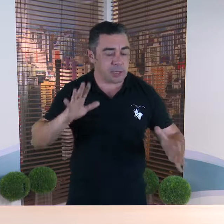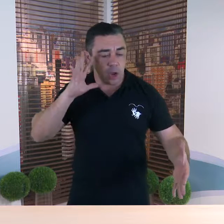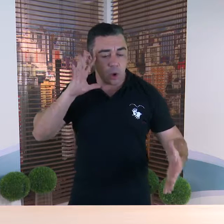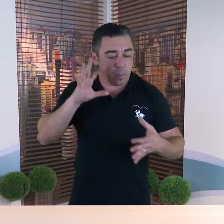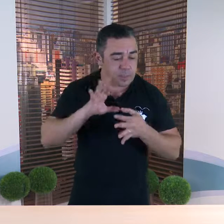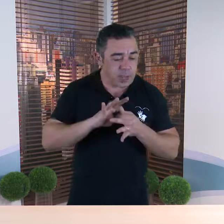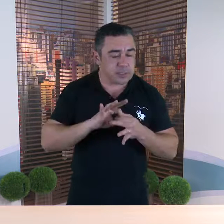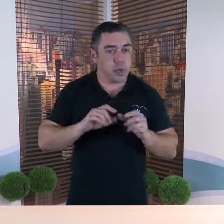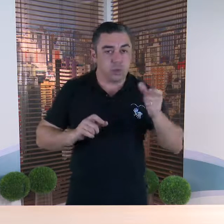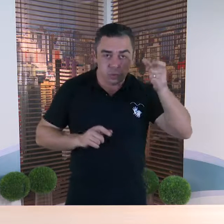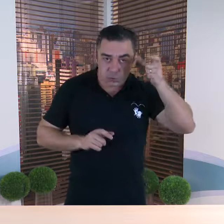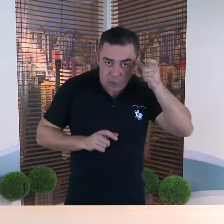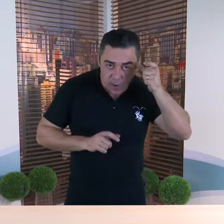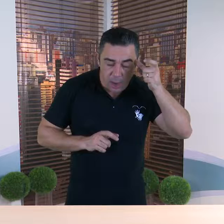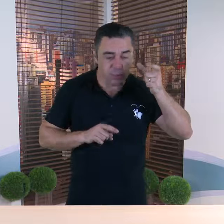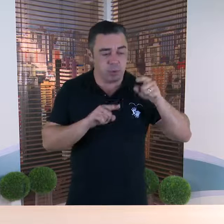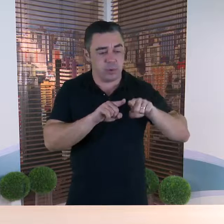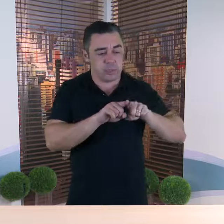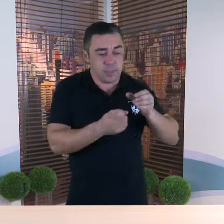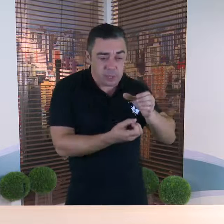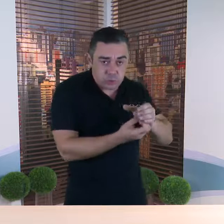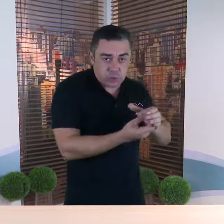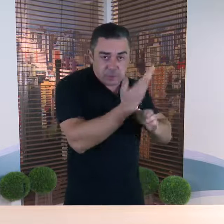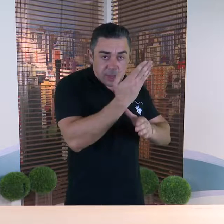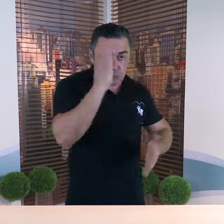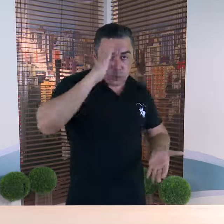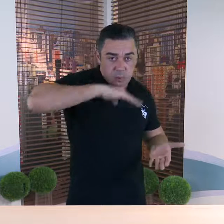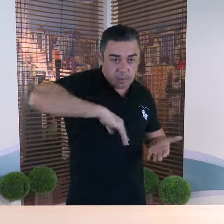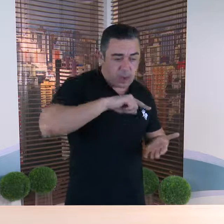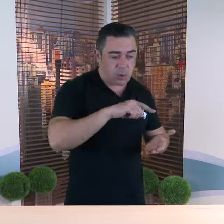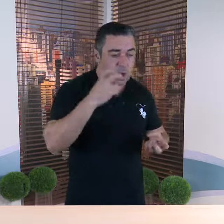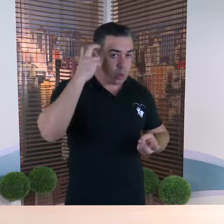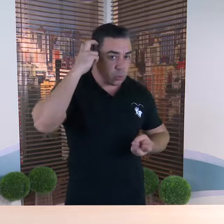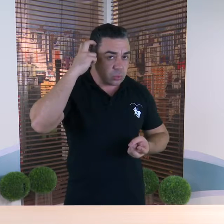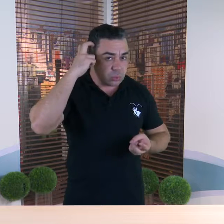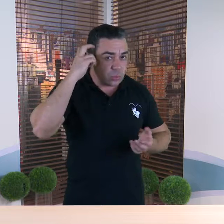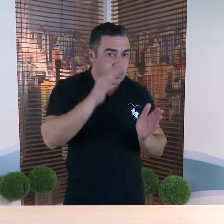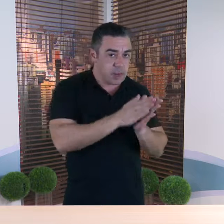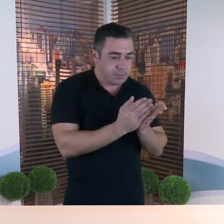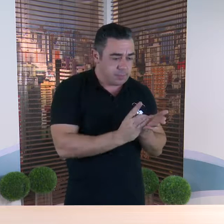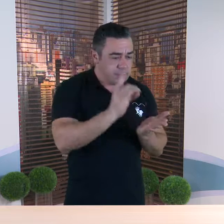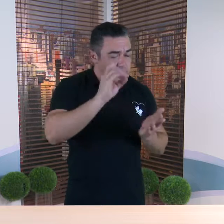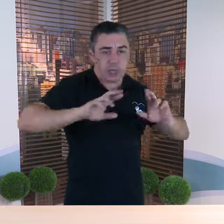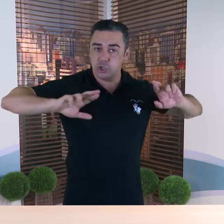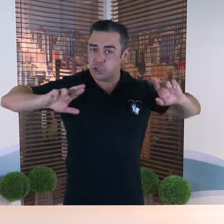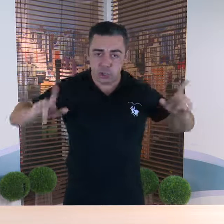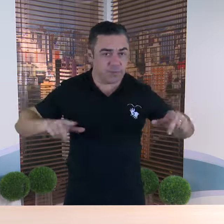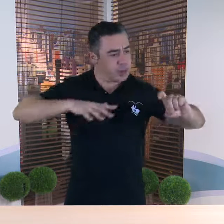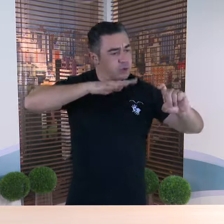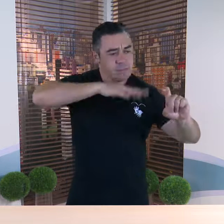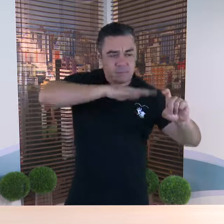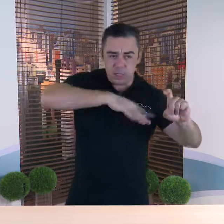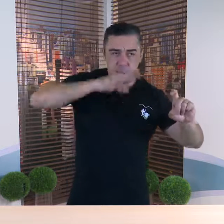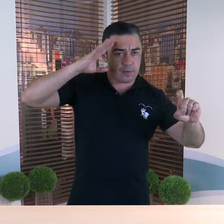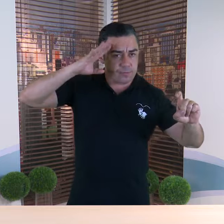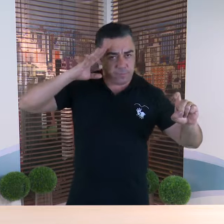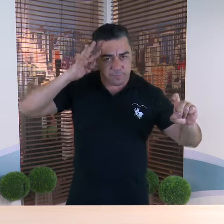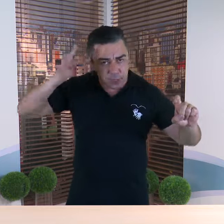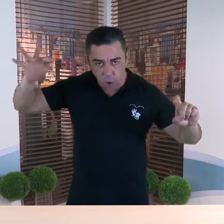concepção que se tem do diabo e da existência do mal a partir da cultura bíblica difere muito do mítico filosófico e